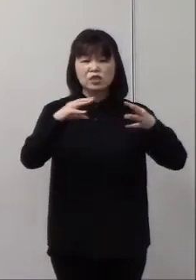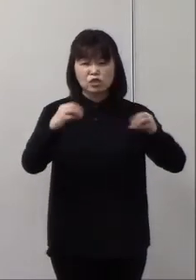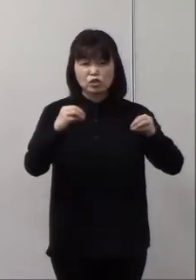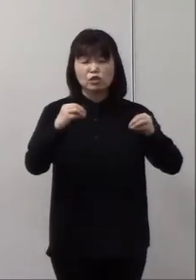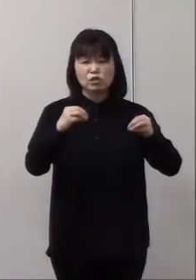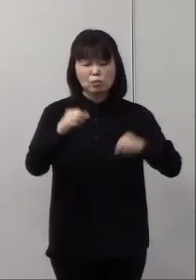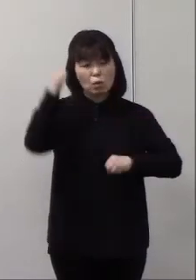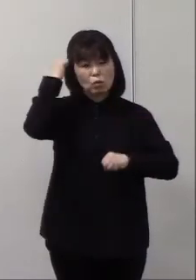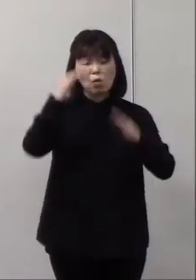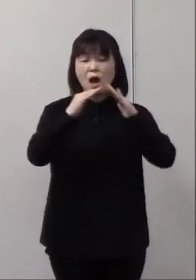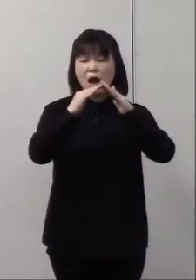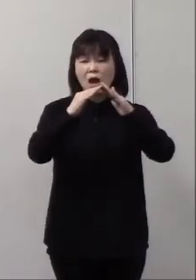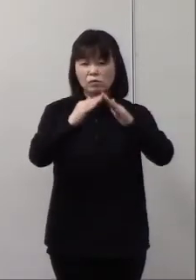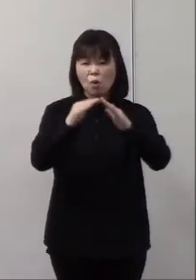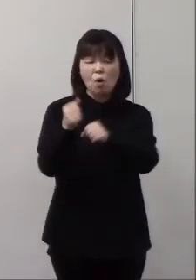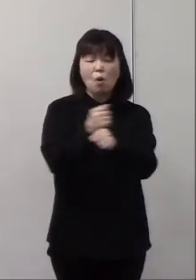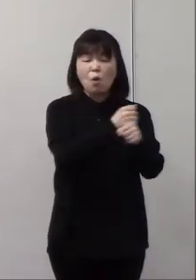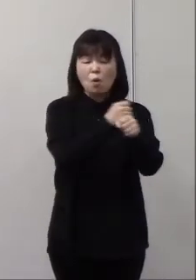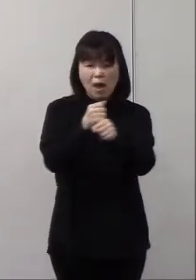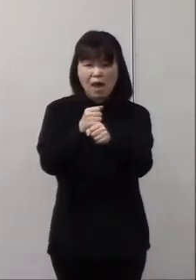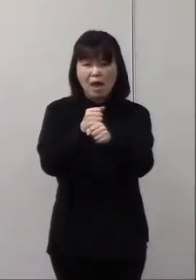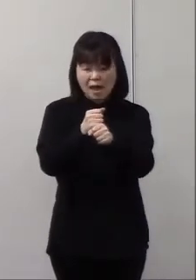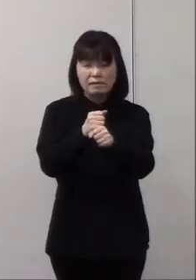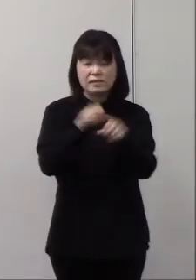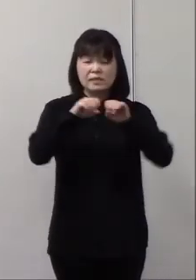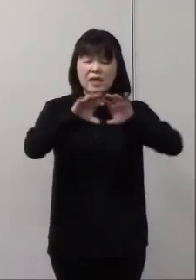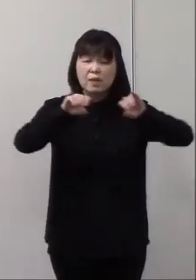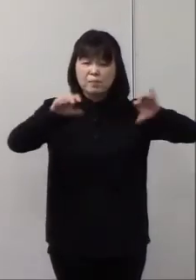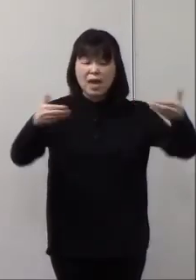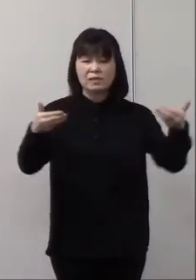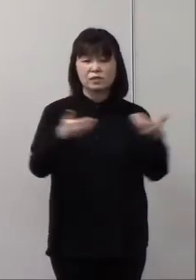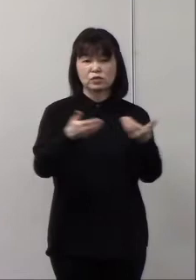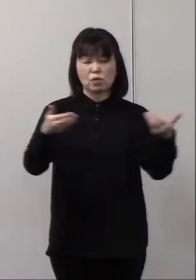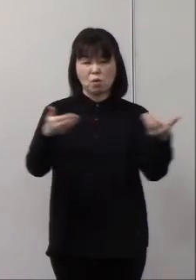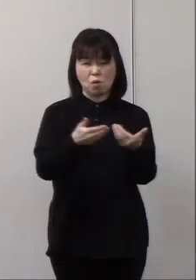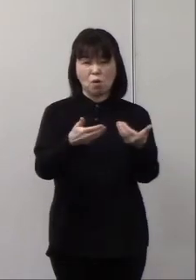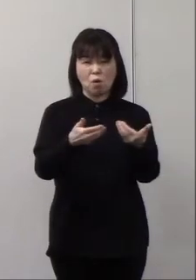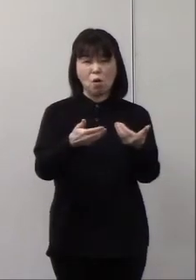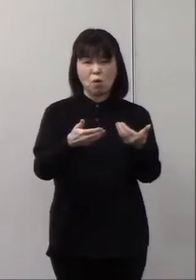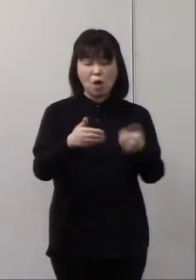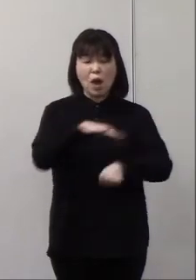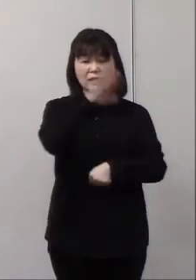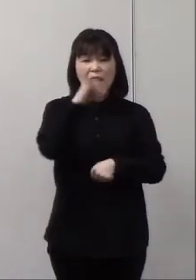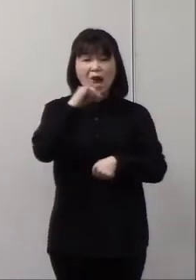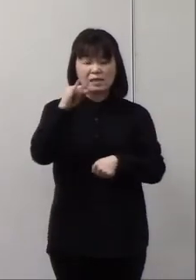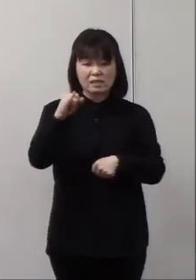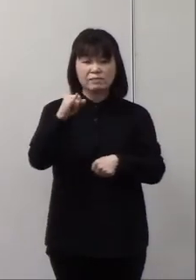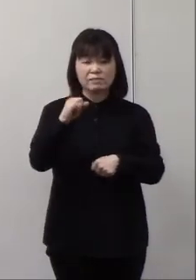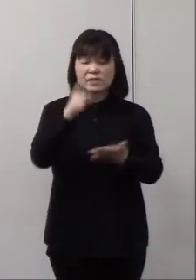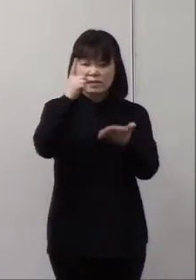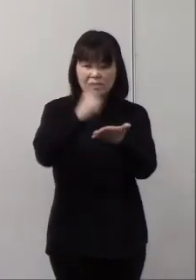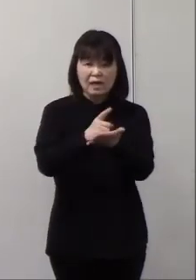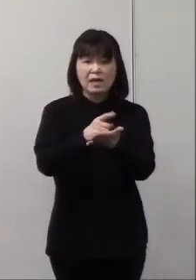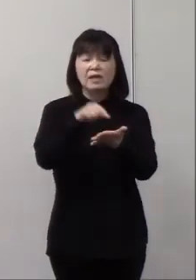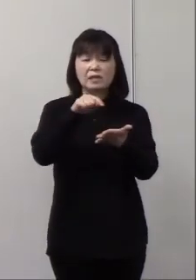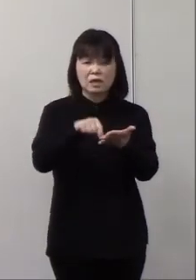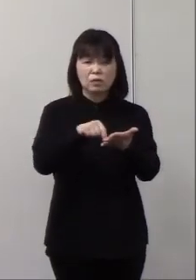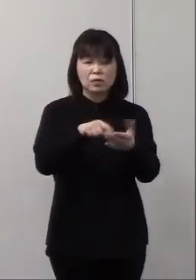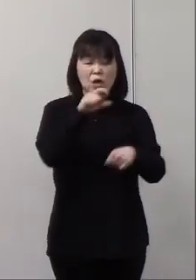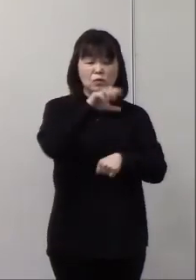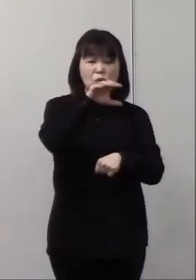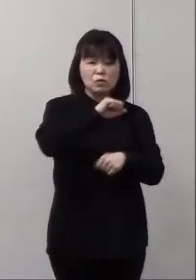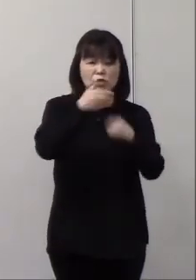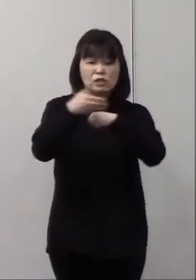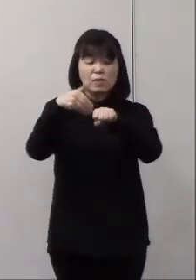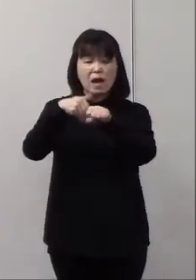ペーン事業、山陰限定としております。すでに両県知事が合意しております